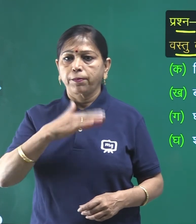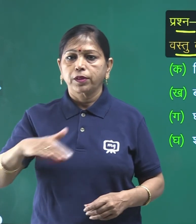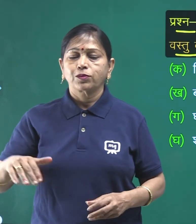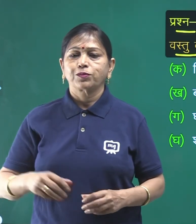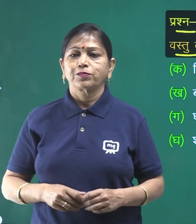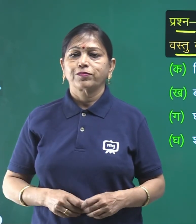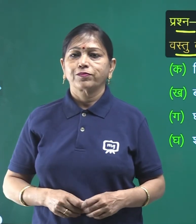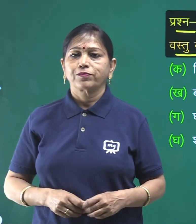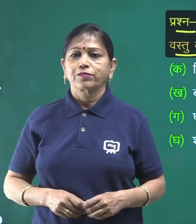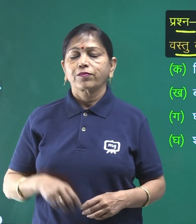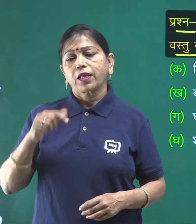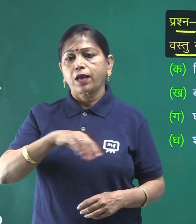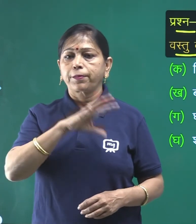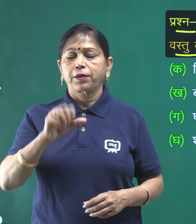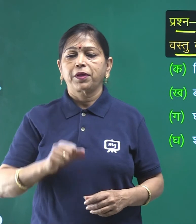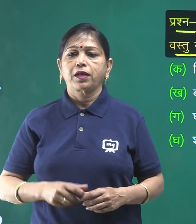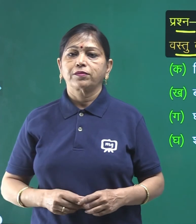बच्चों, यहाँ पर हमारा